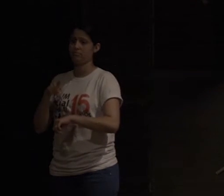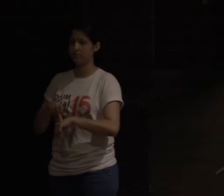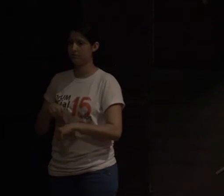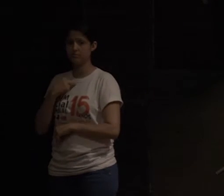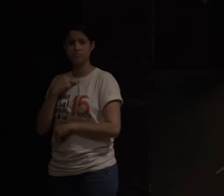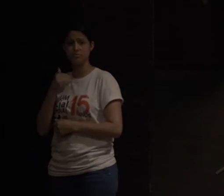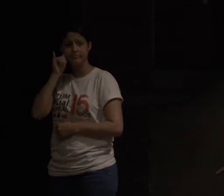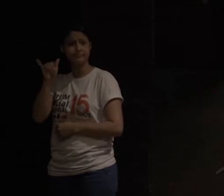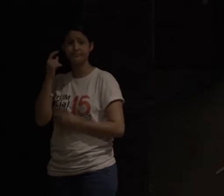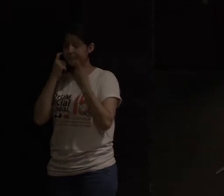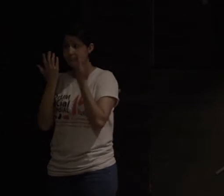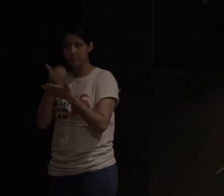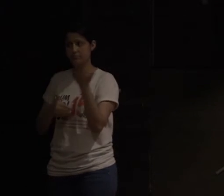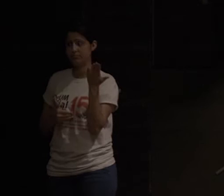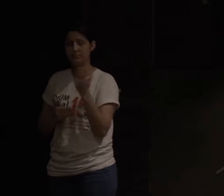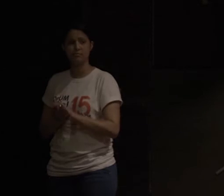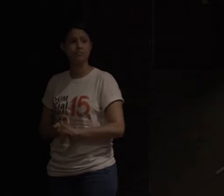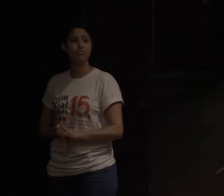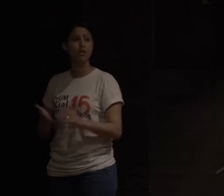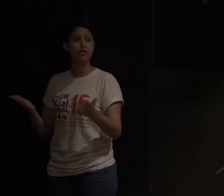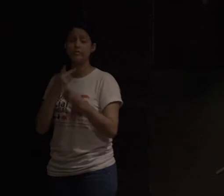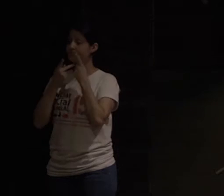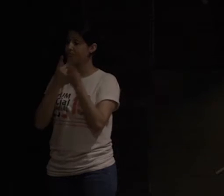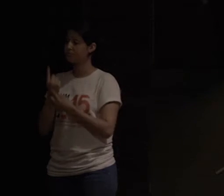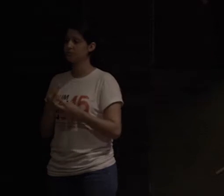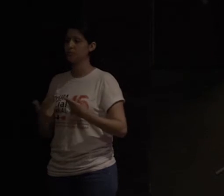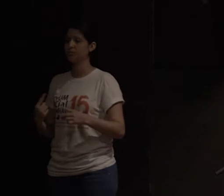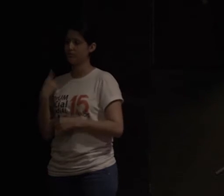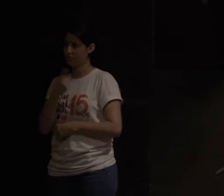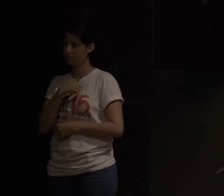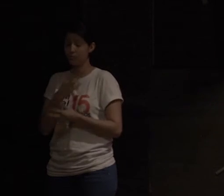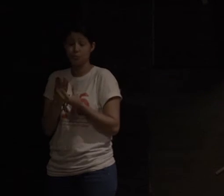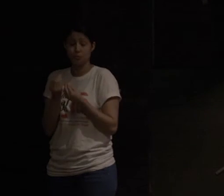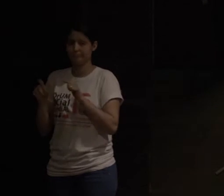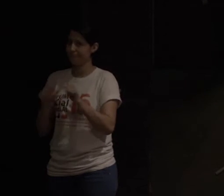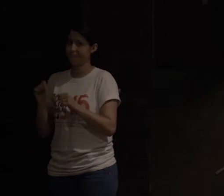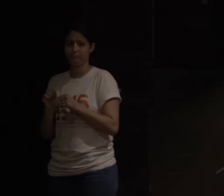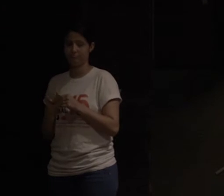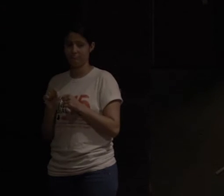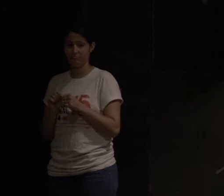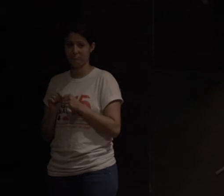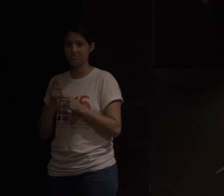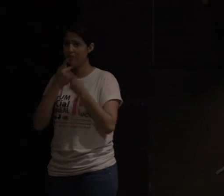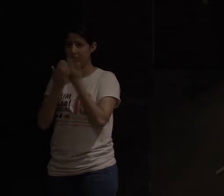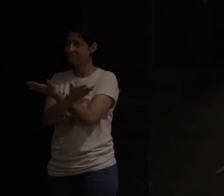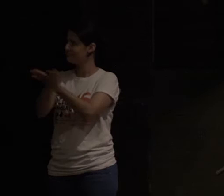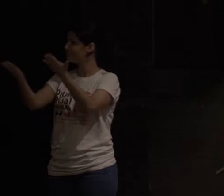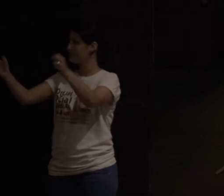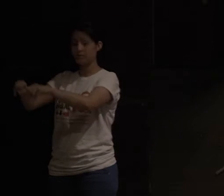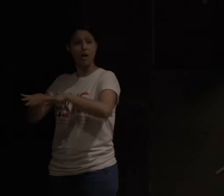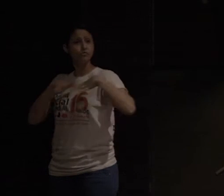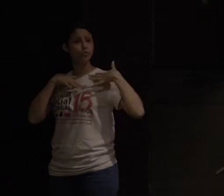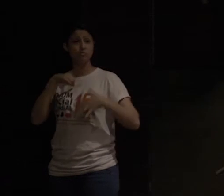isso. E aqui eu quero fazer uma referência, porque nós temos muito trabalho a fazer. Este auditório não tem